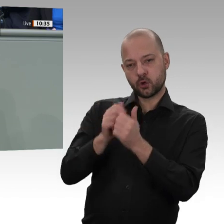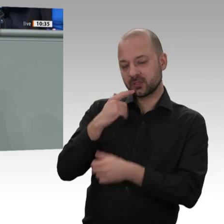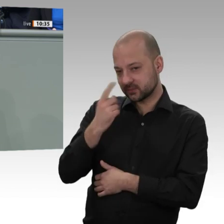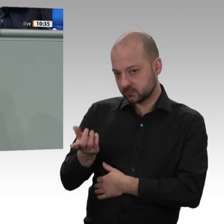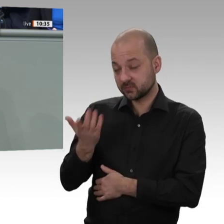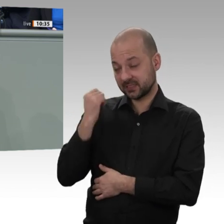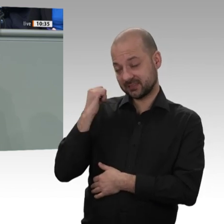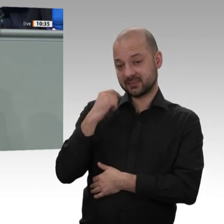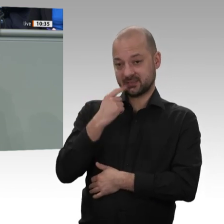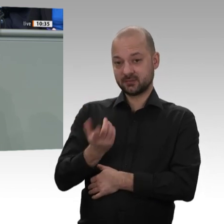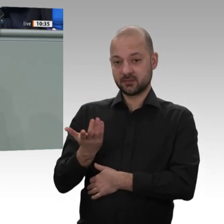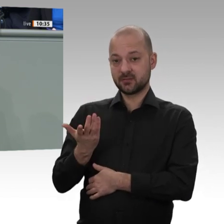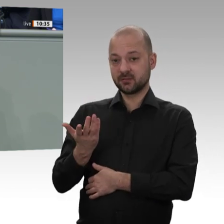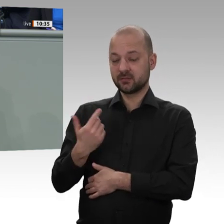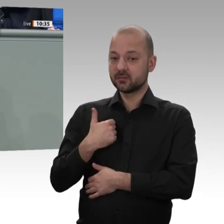gestorben sein.